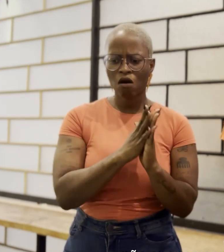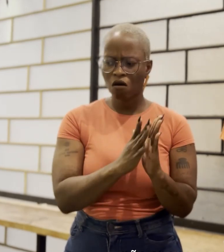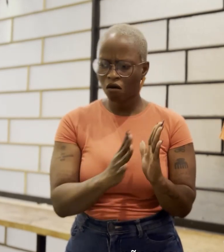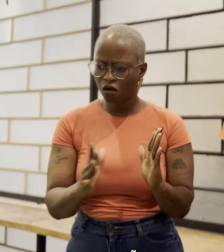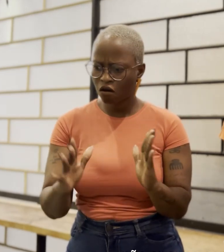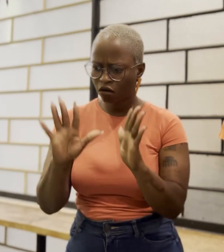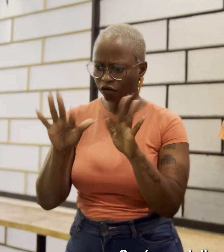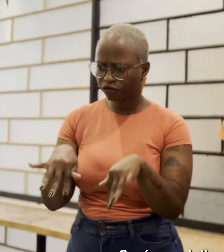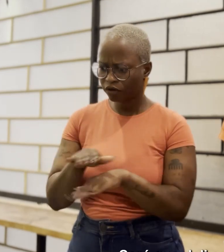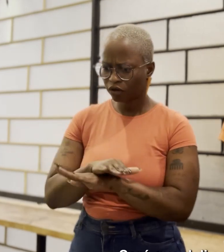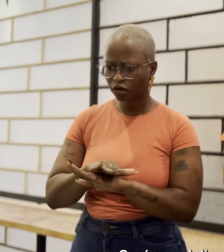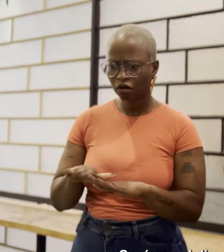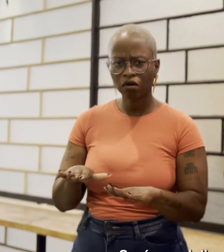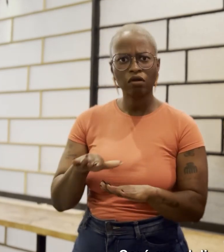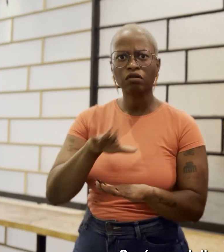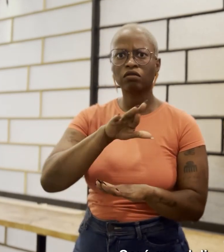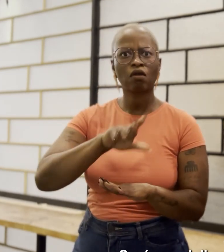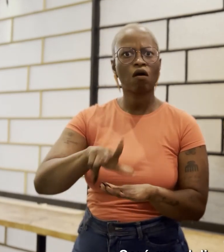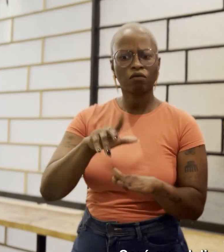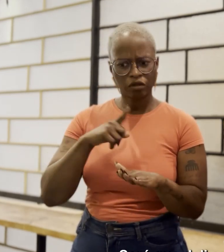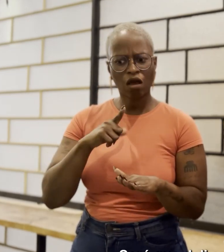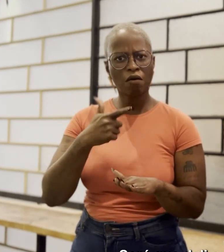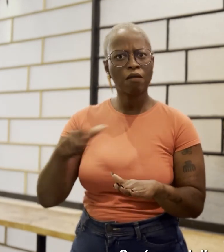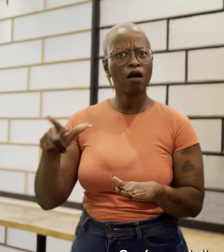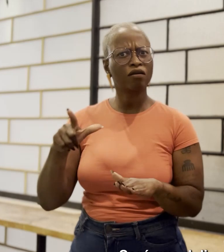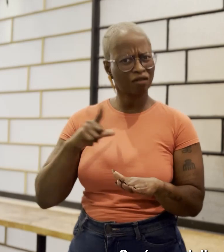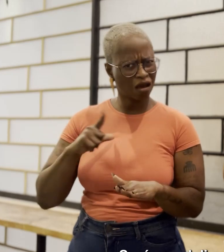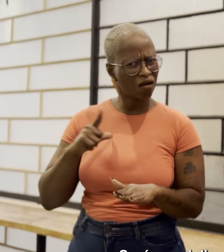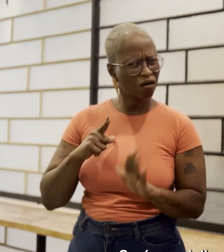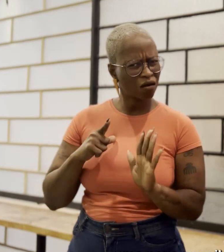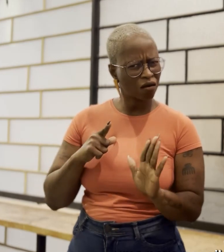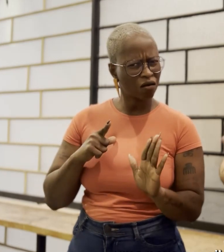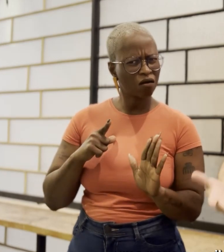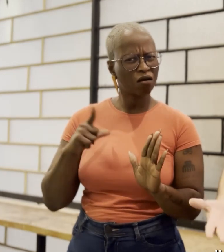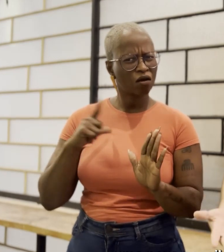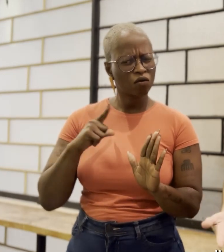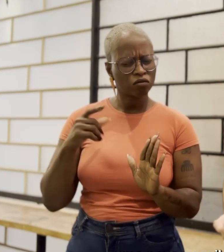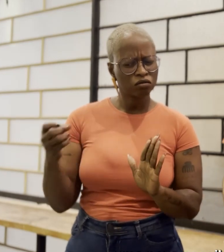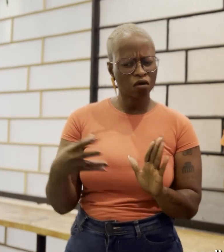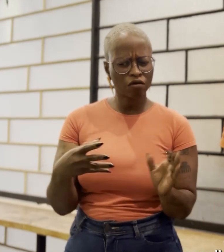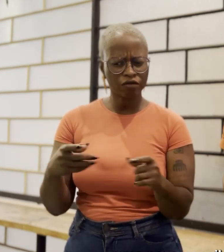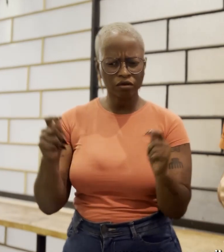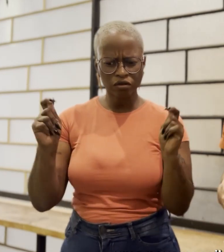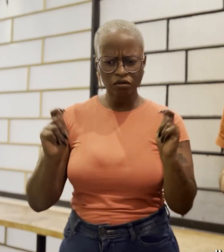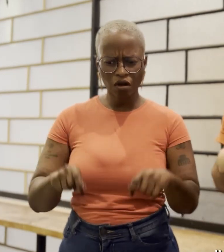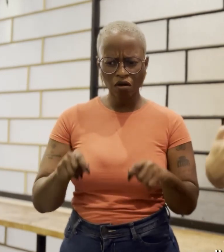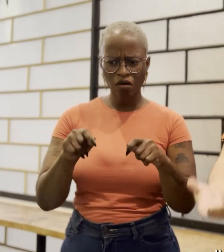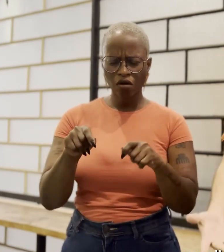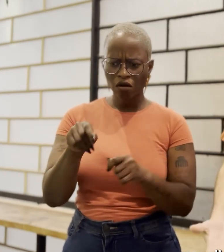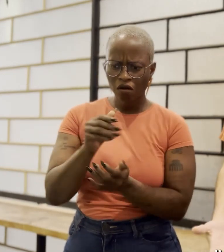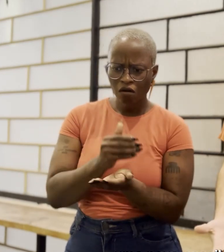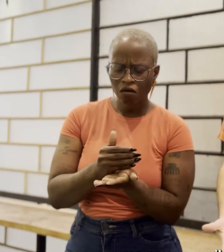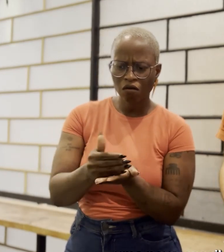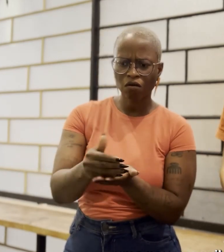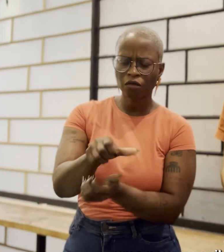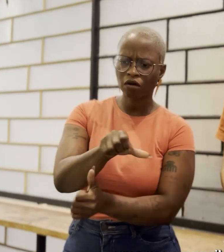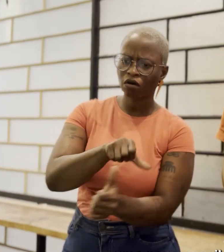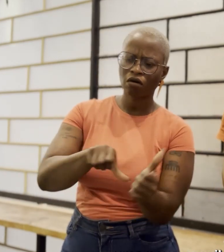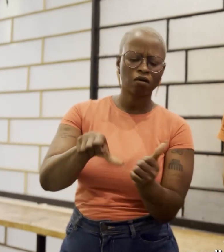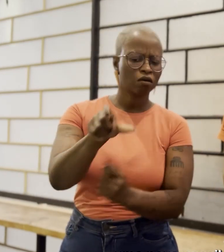ciclo? Será que dali a gente consegue abrir uma nova possibilidade de recomeço?